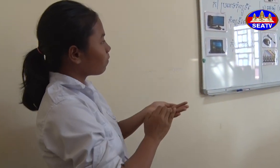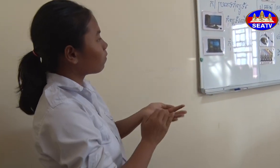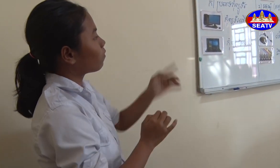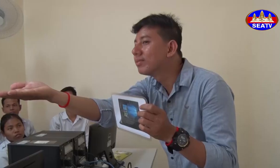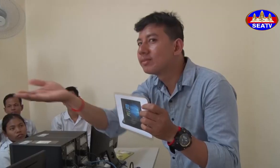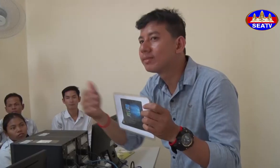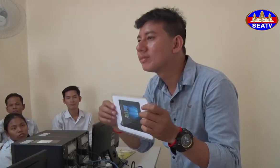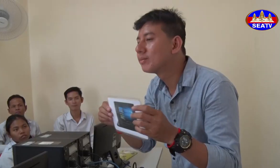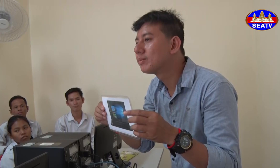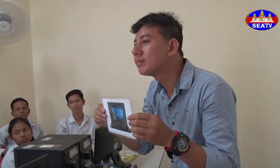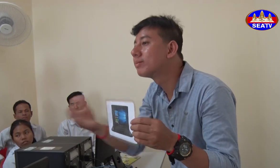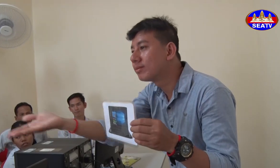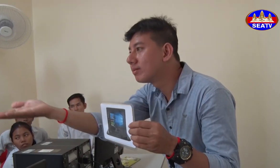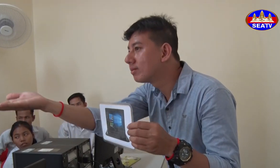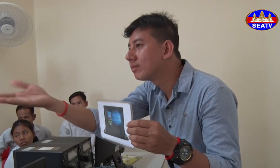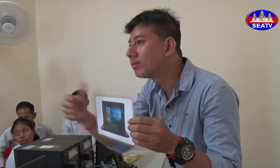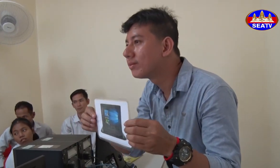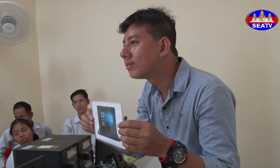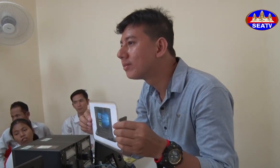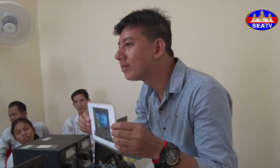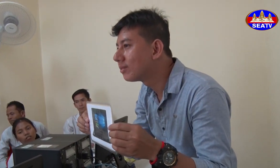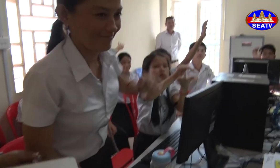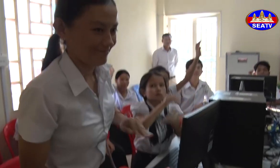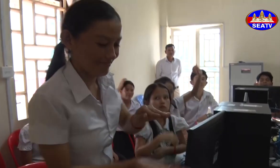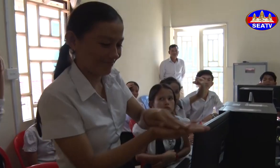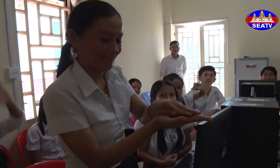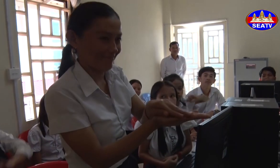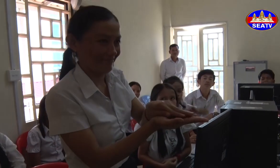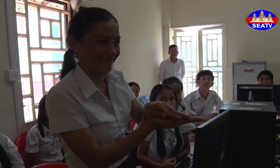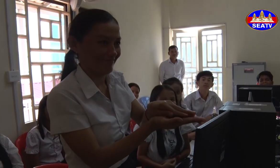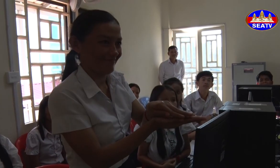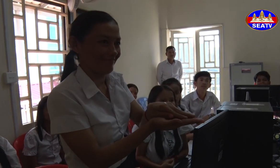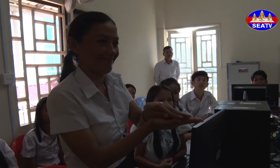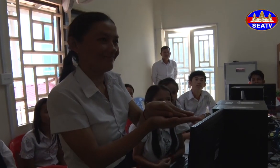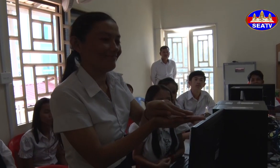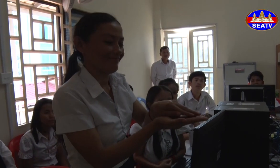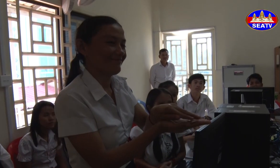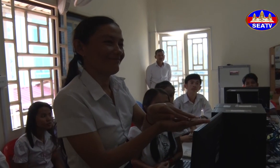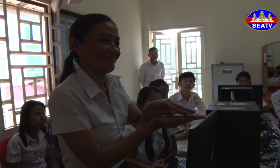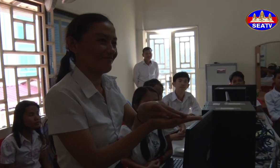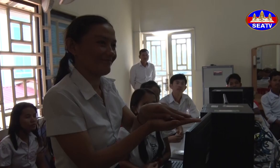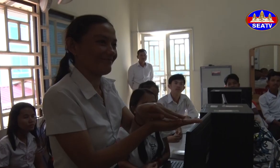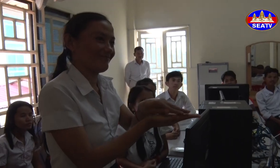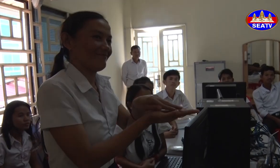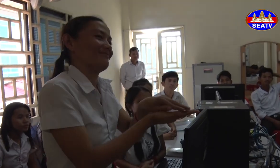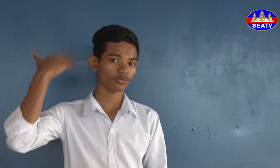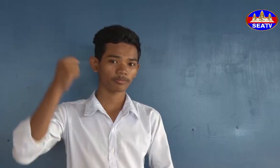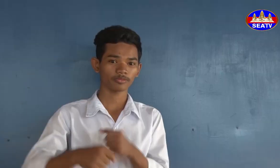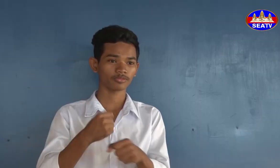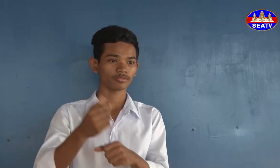ទីនេះដោយឥតគិតថ្លៃក្នុងនោះមានសិក្សាជាភាសាចំនួន2គឺភាសាសញ្ញាកម្ពុជានិងភាសាខ្មែរ បាទខ្ញុំម